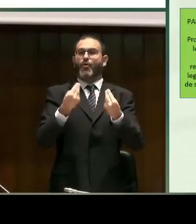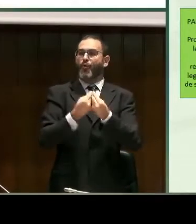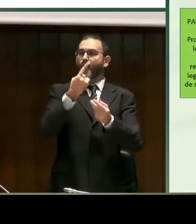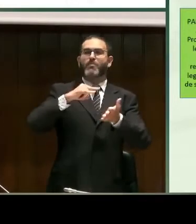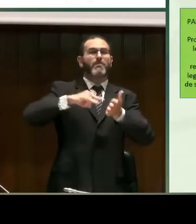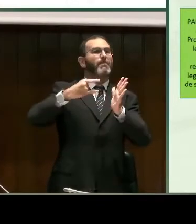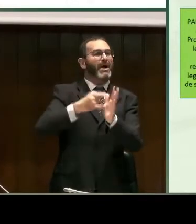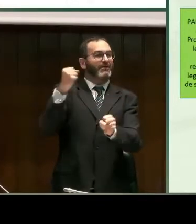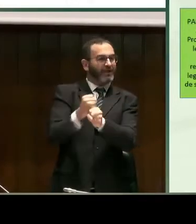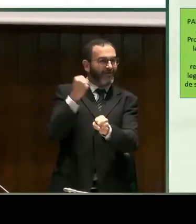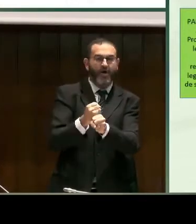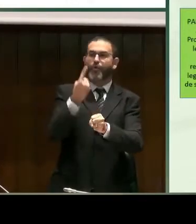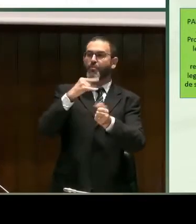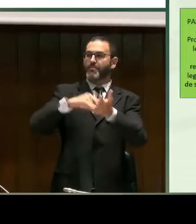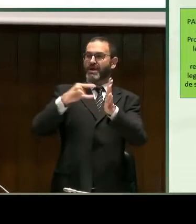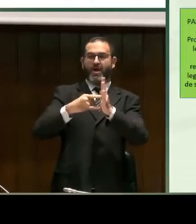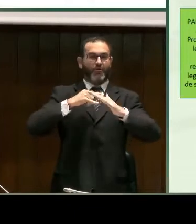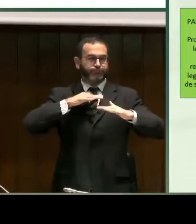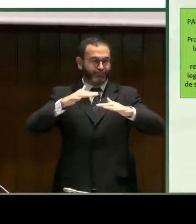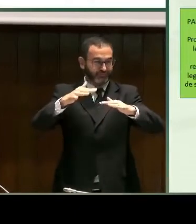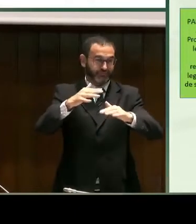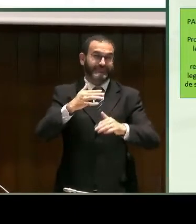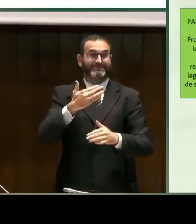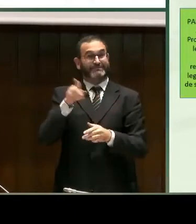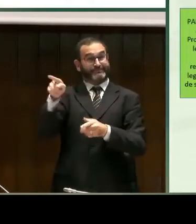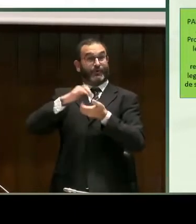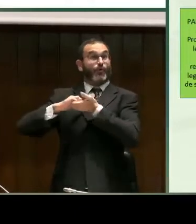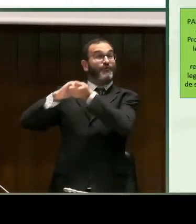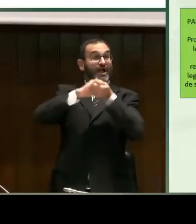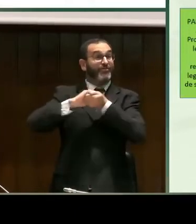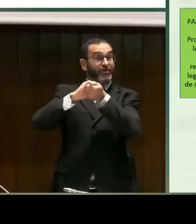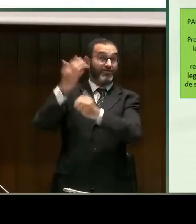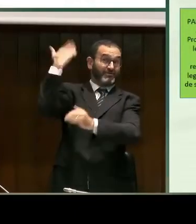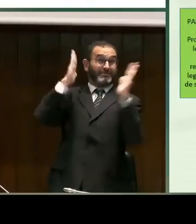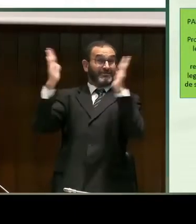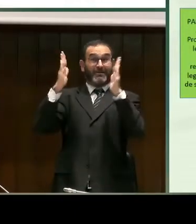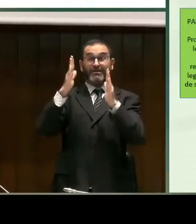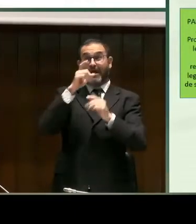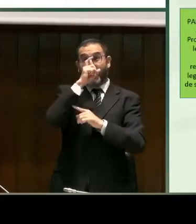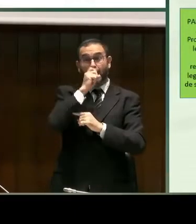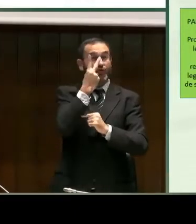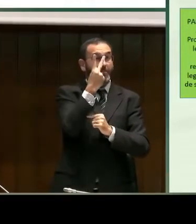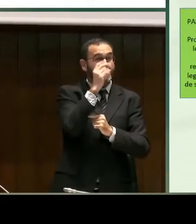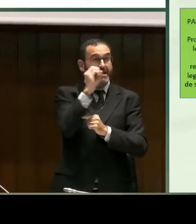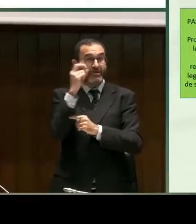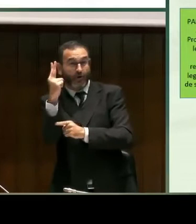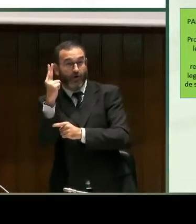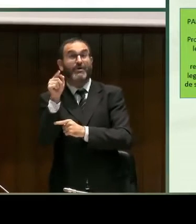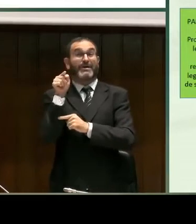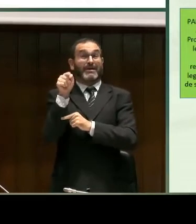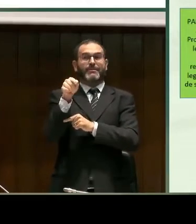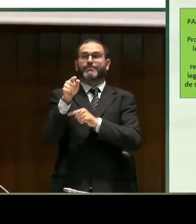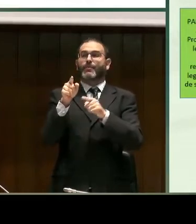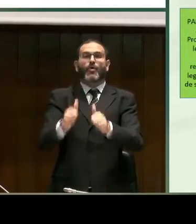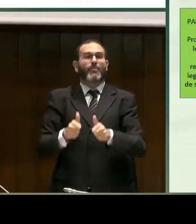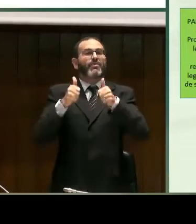cocinando los antecedentes, el plan de trabajo que seguimos para pues, conseguir la promulgación de